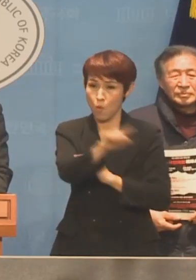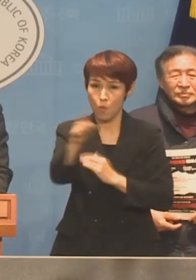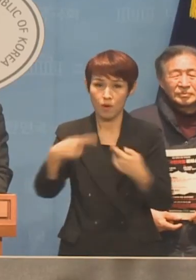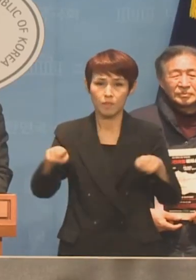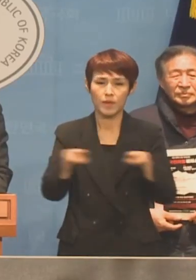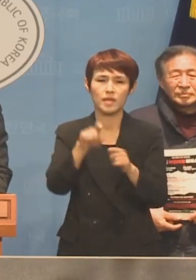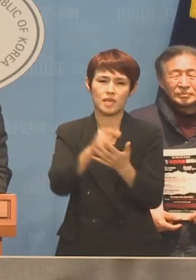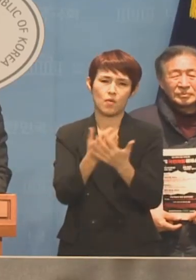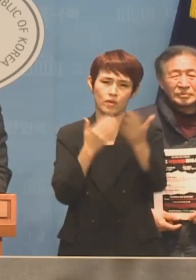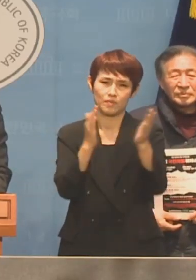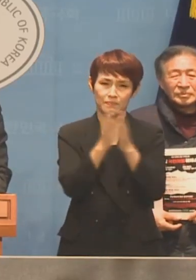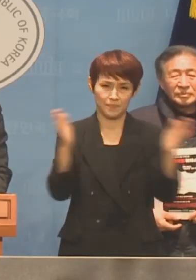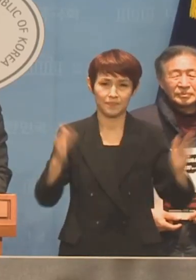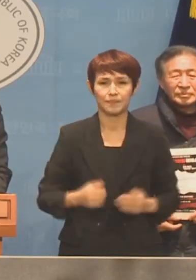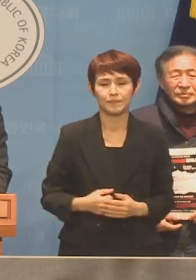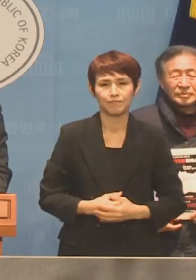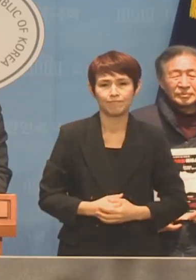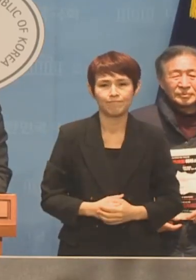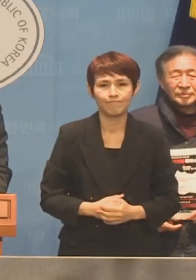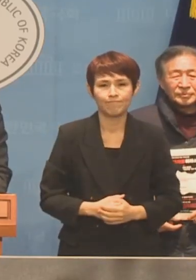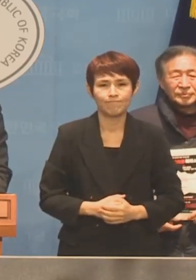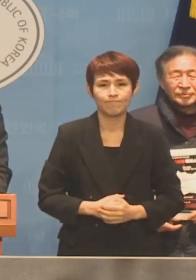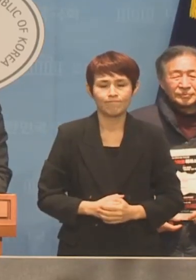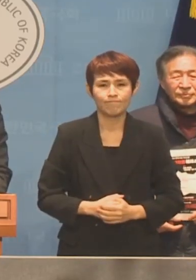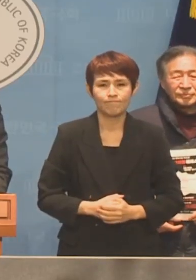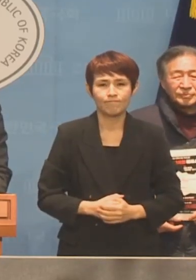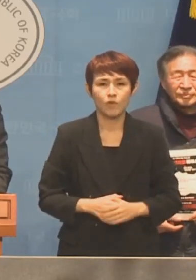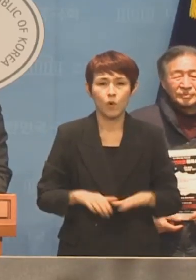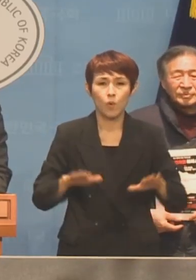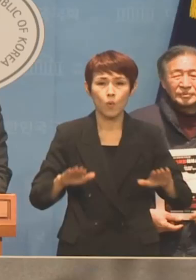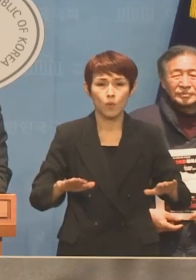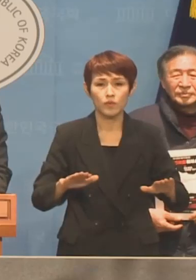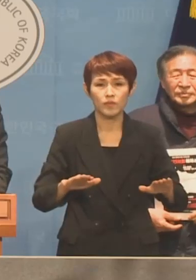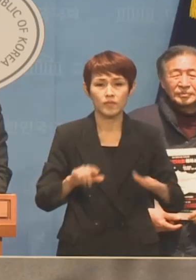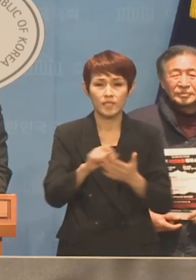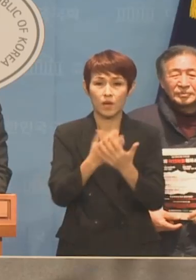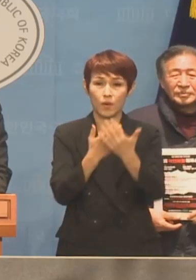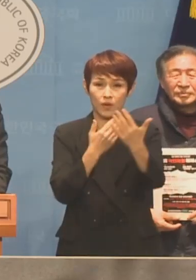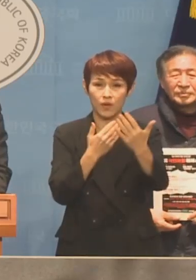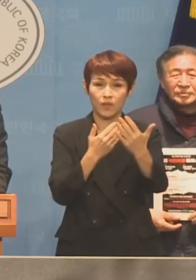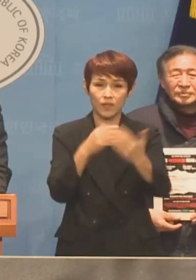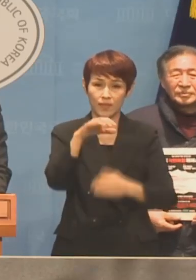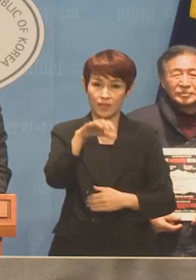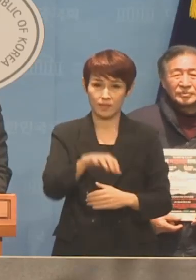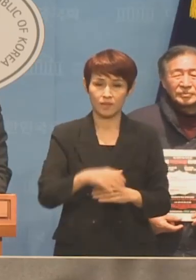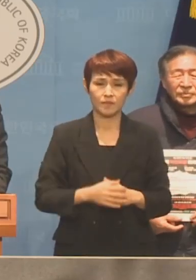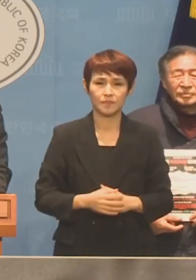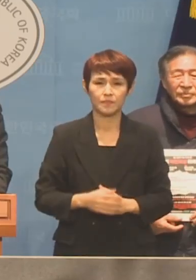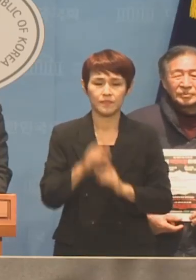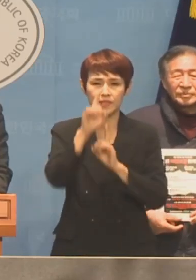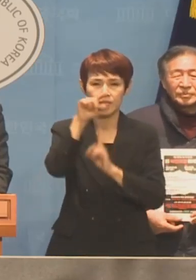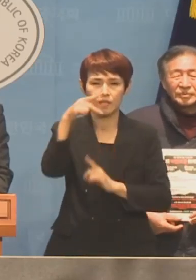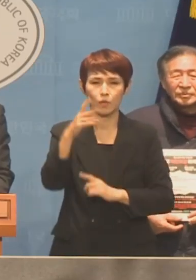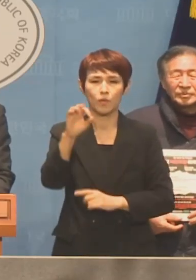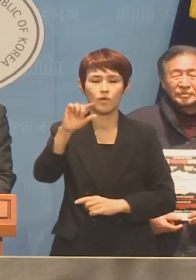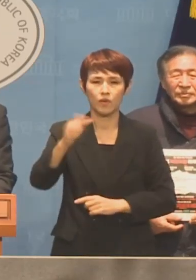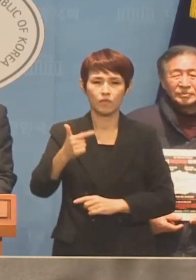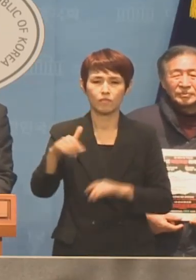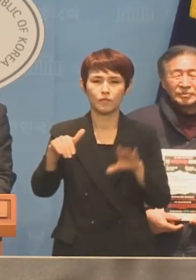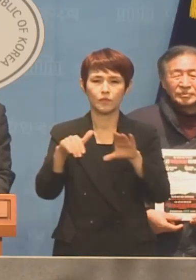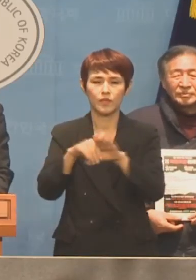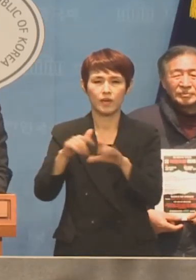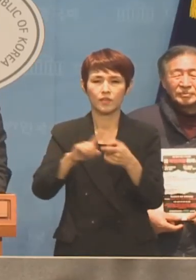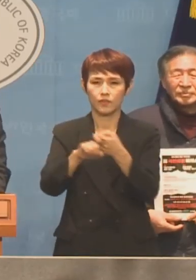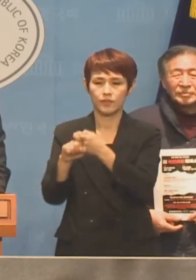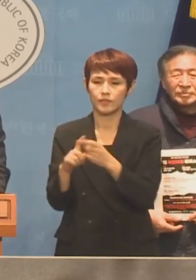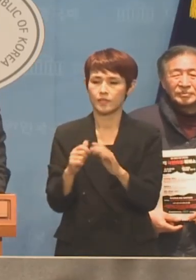기자회견 자리를 갖게 되었습니다. 오늘의 기자회견에는 이동현 문화연대 공동대표님